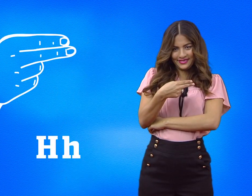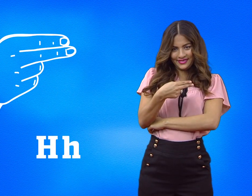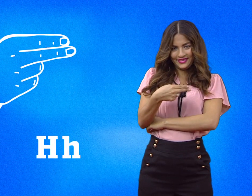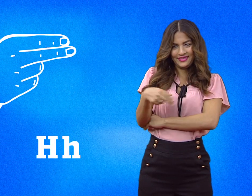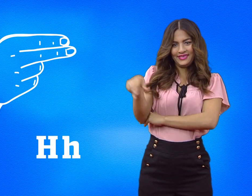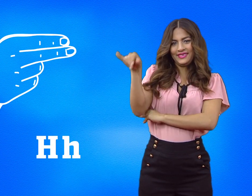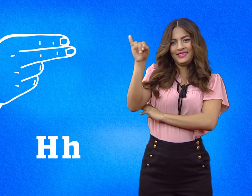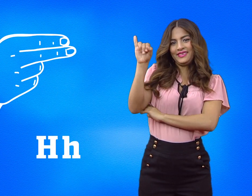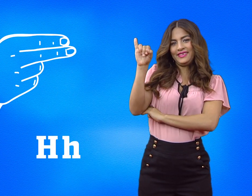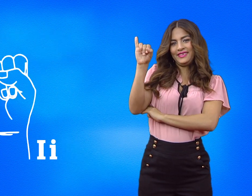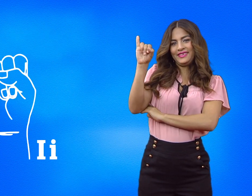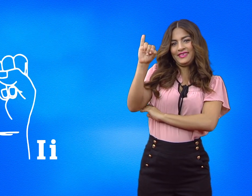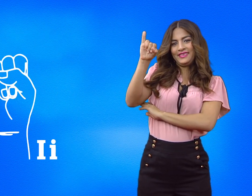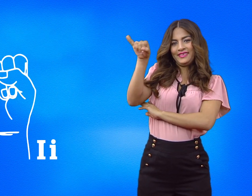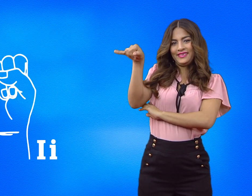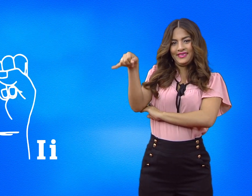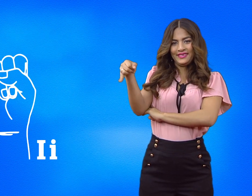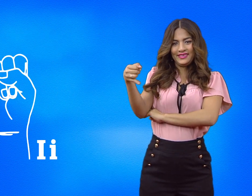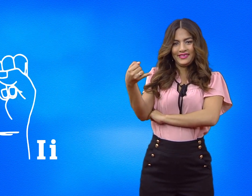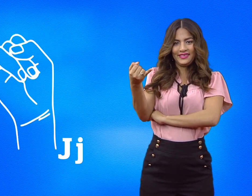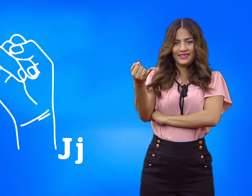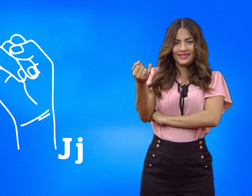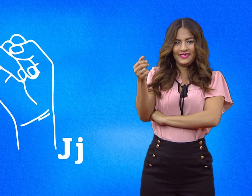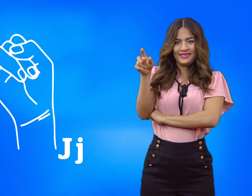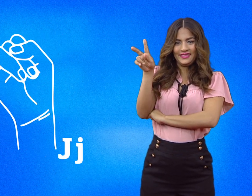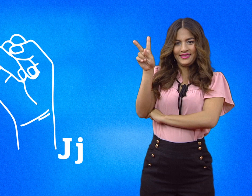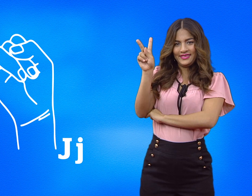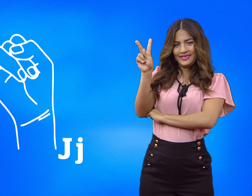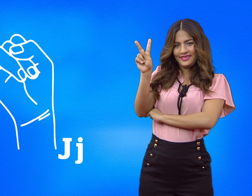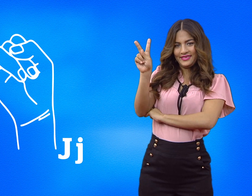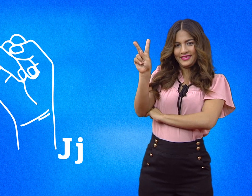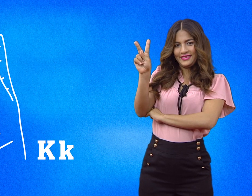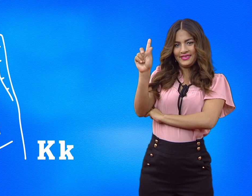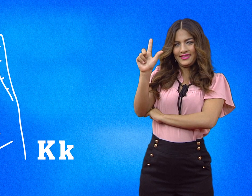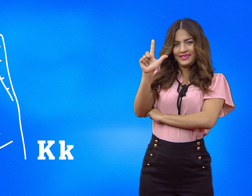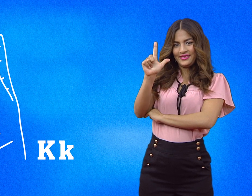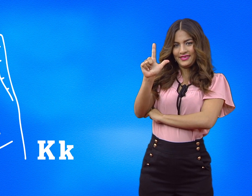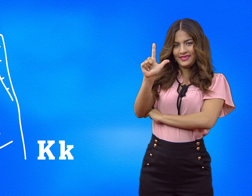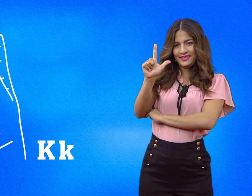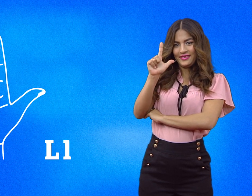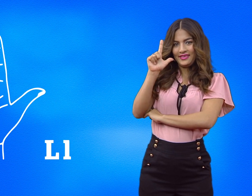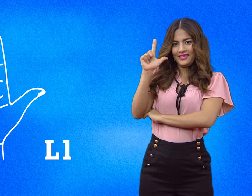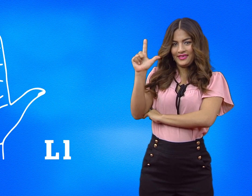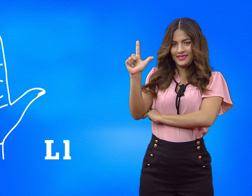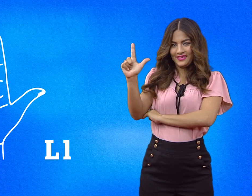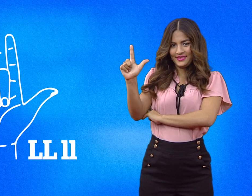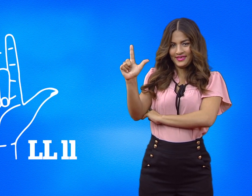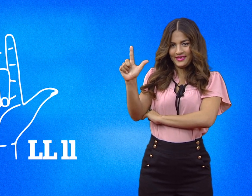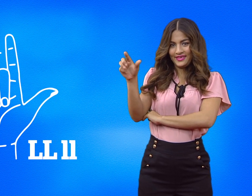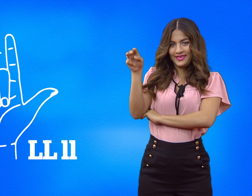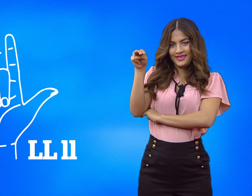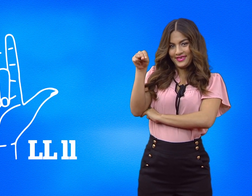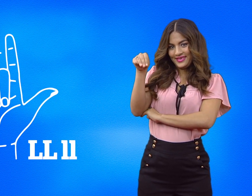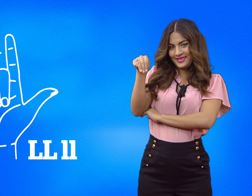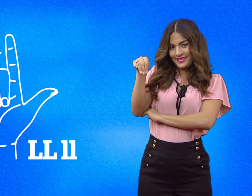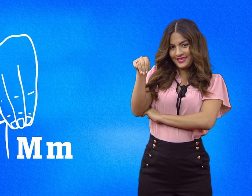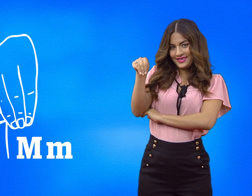H, I, J, K, L, L,